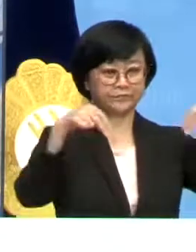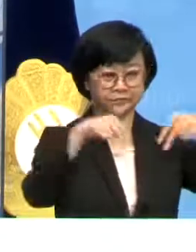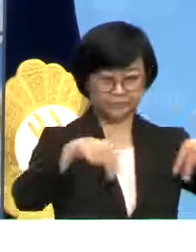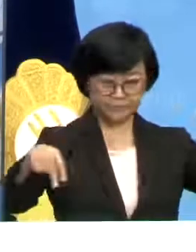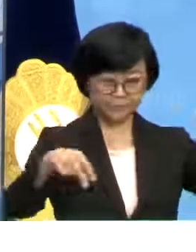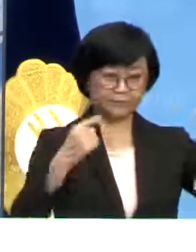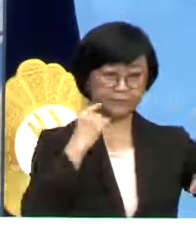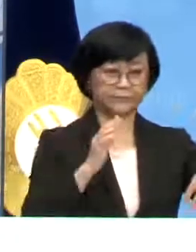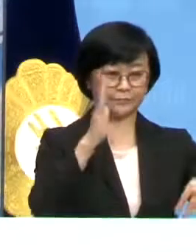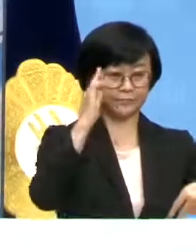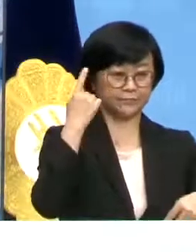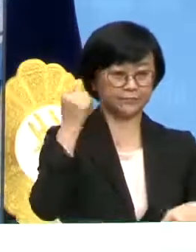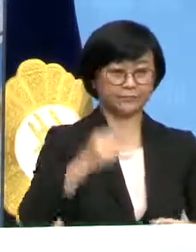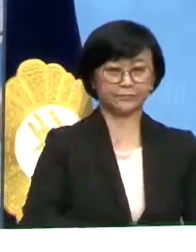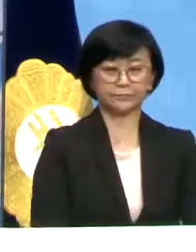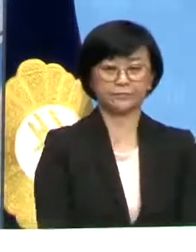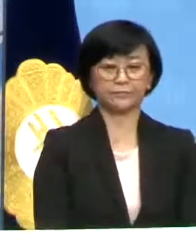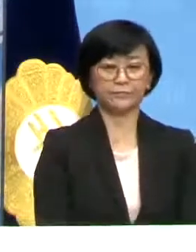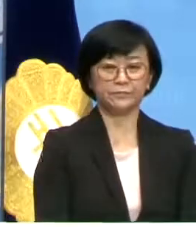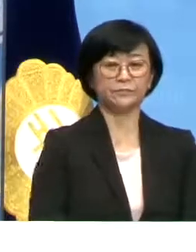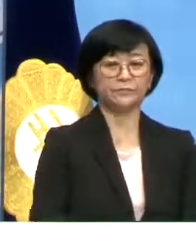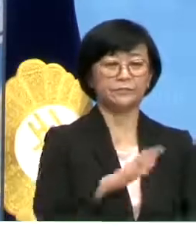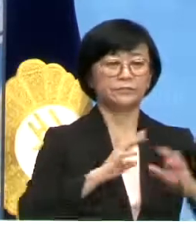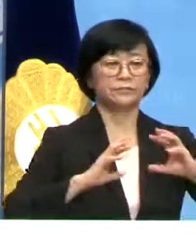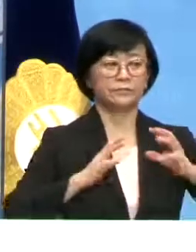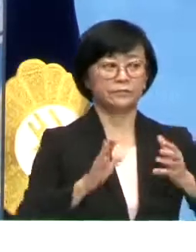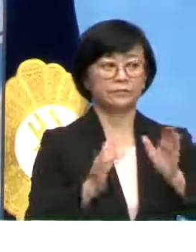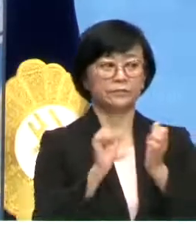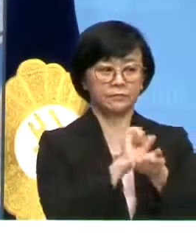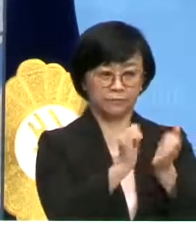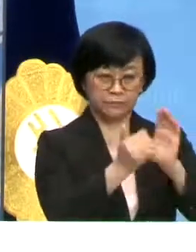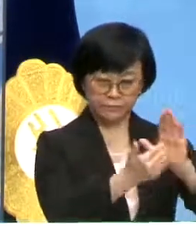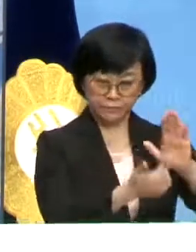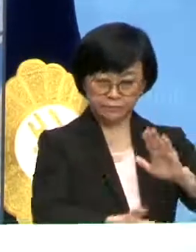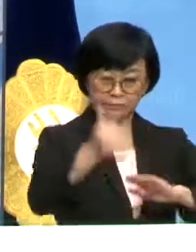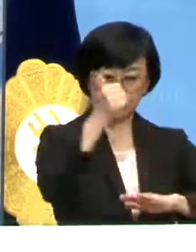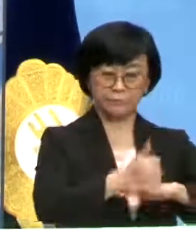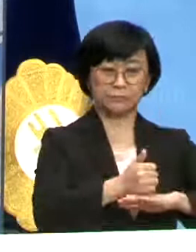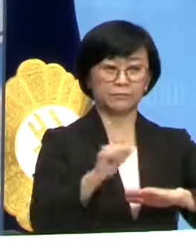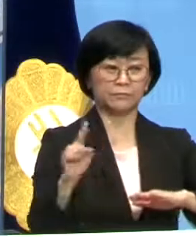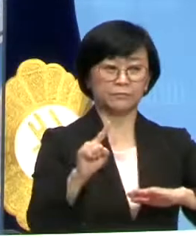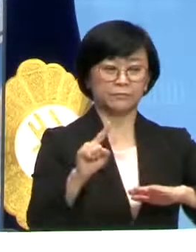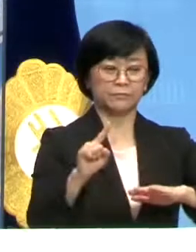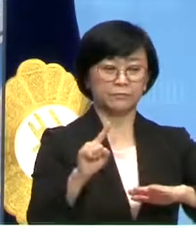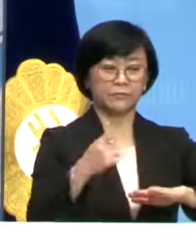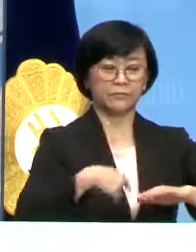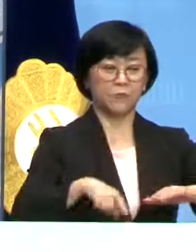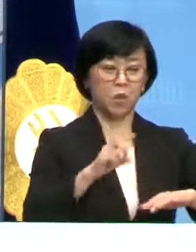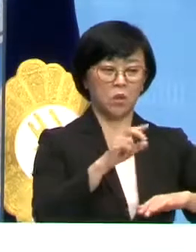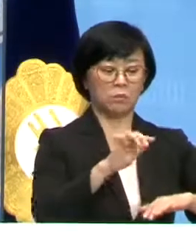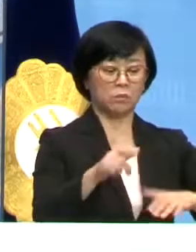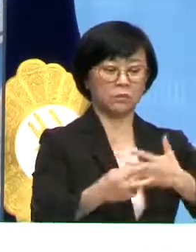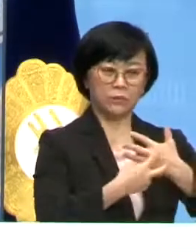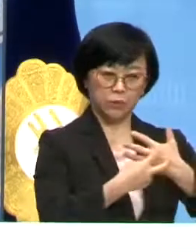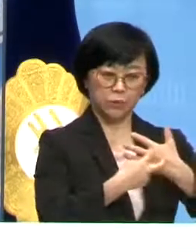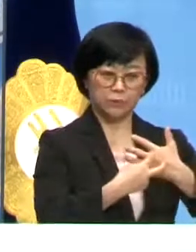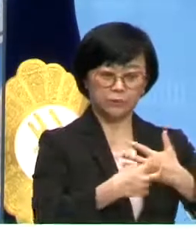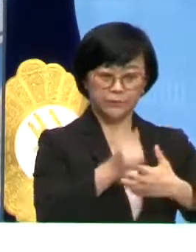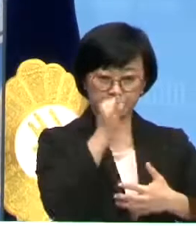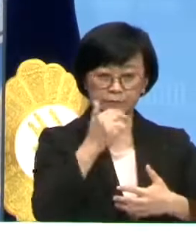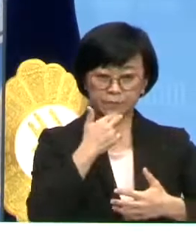섭외가 영광으로 생각합니다 아 우리 나랑 박영채 개정 봉은 바로 급여 제도 가 비급여 저를 좋아해